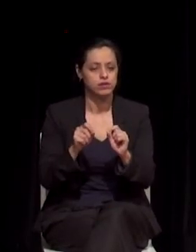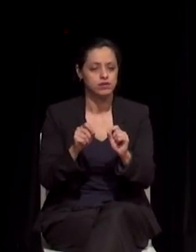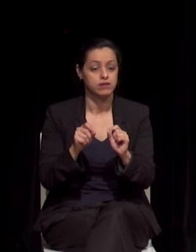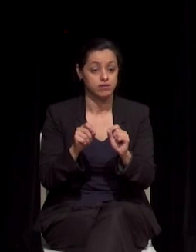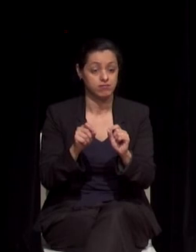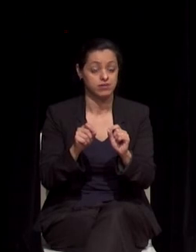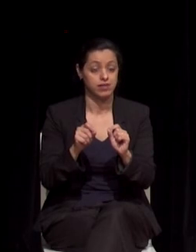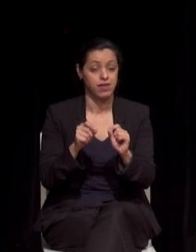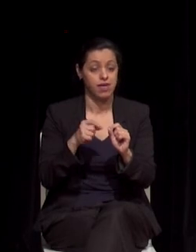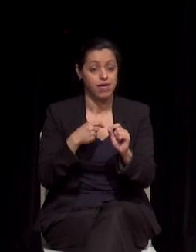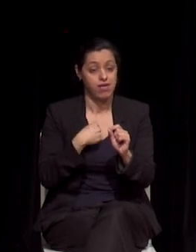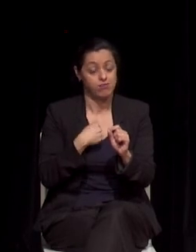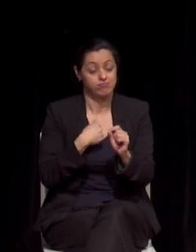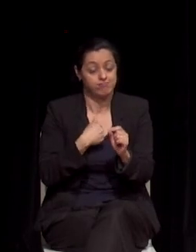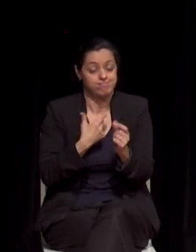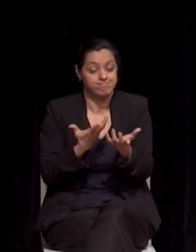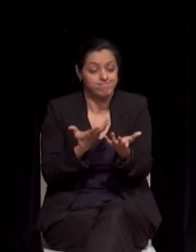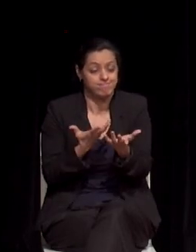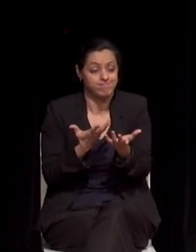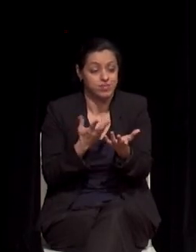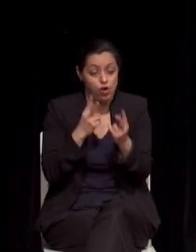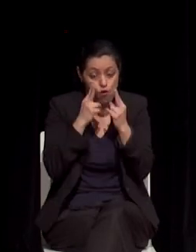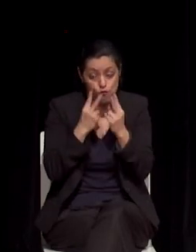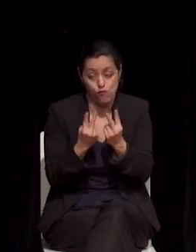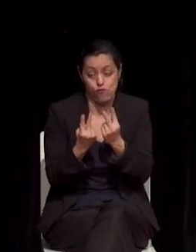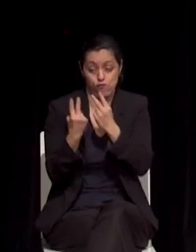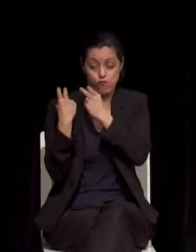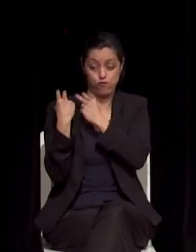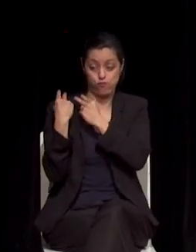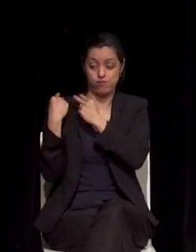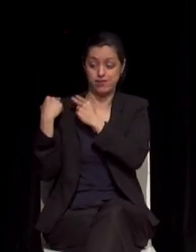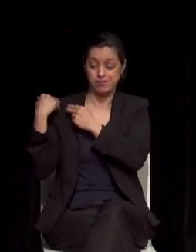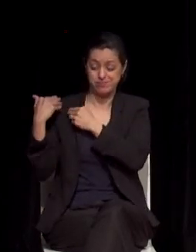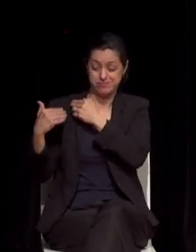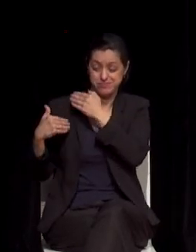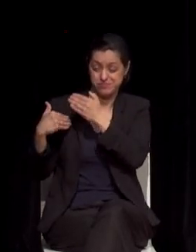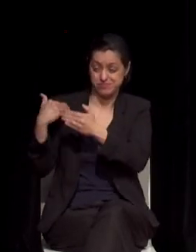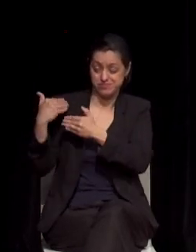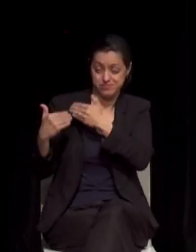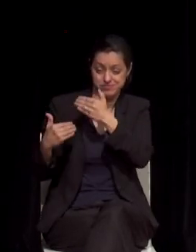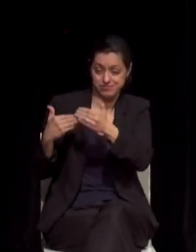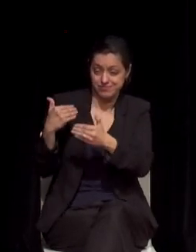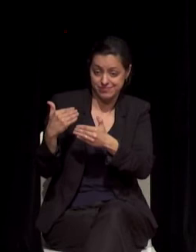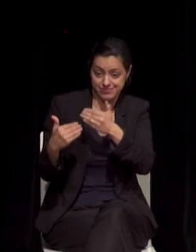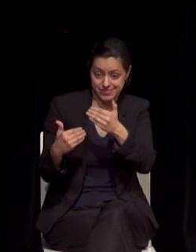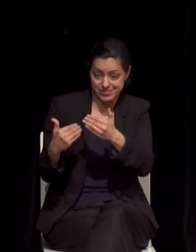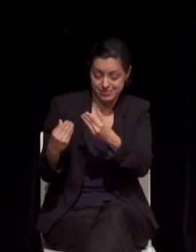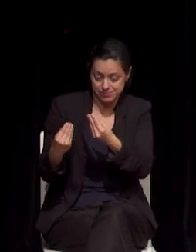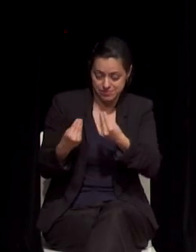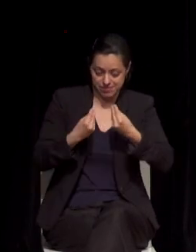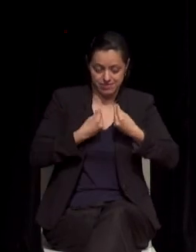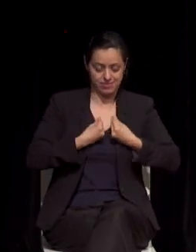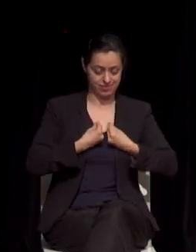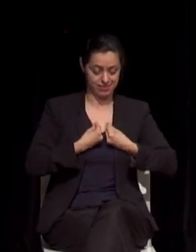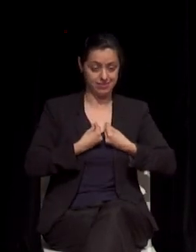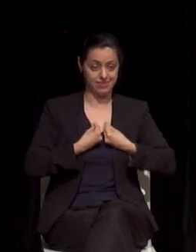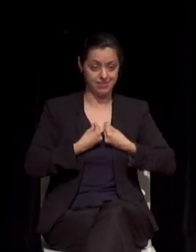meus antepassados plantaram e plantam todos os dias, e eu espero ser